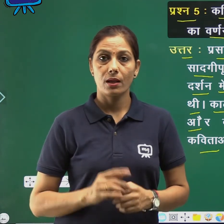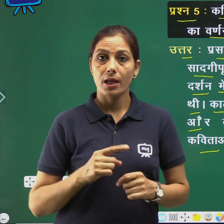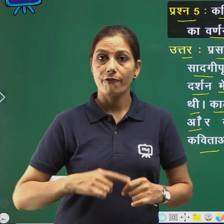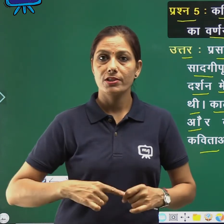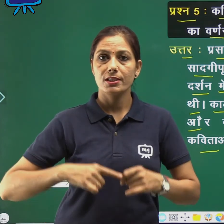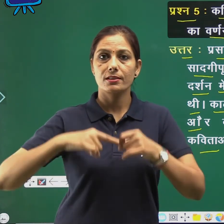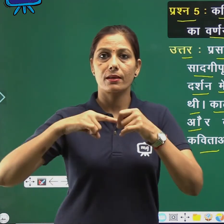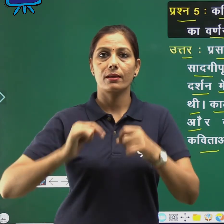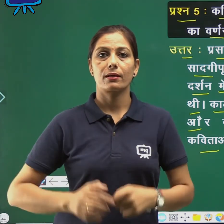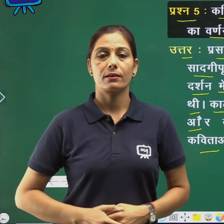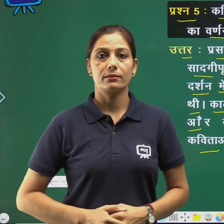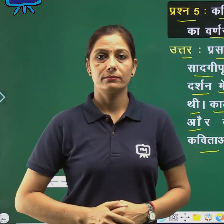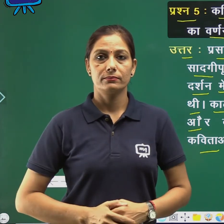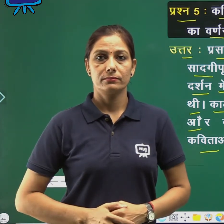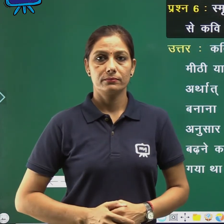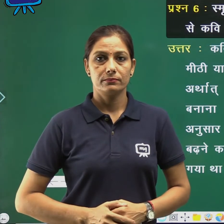विशेषताएं हैं।